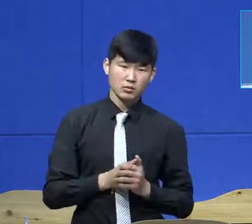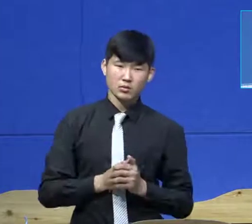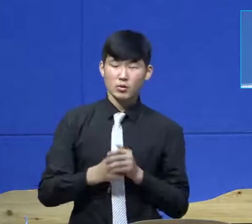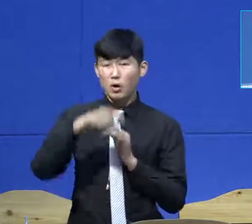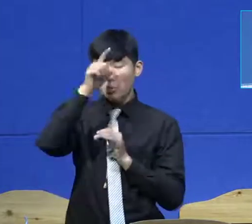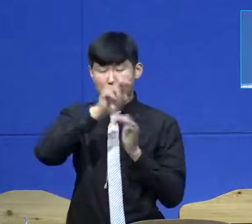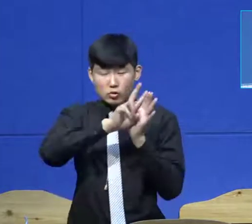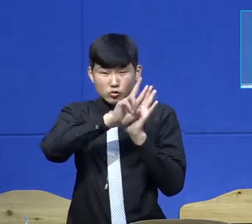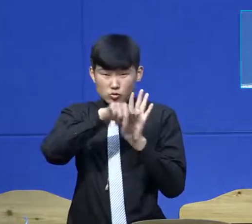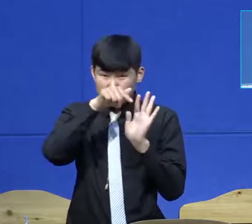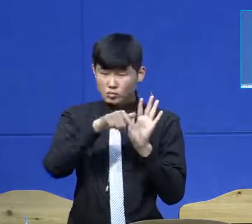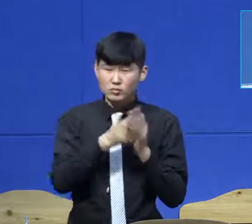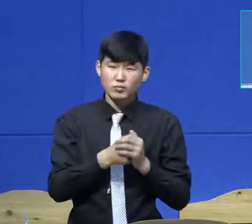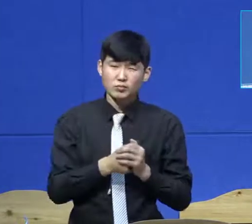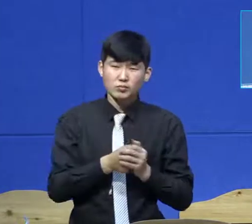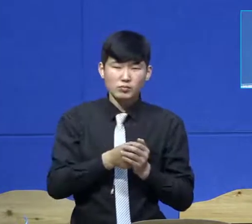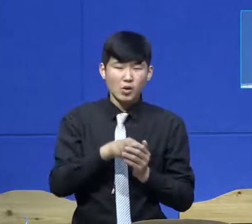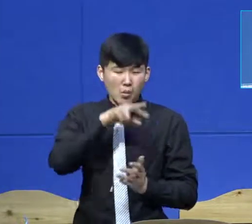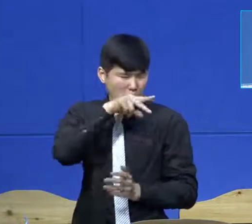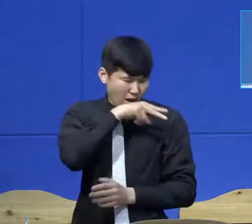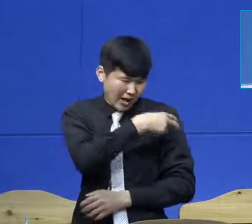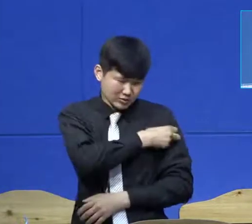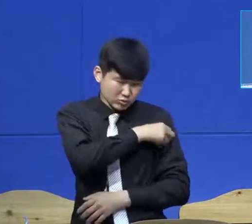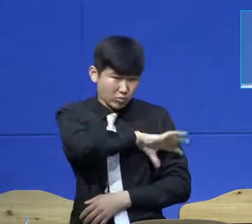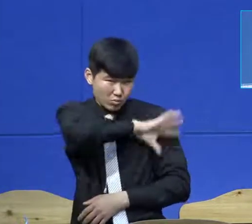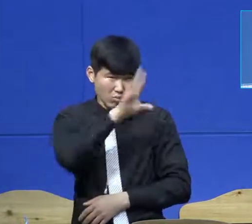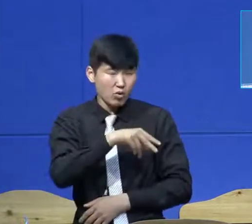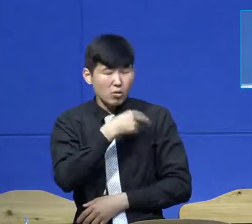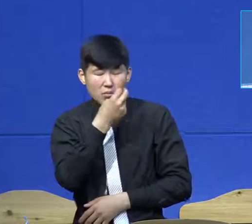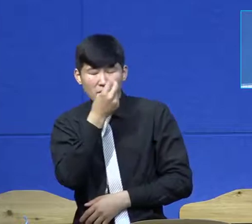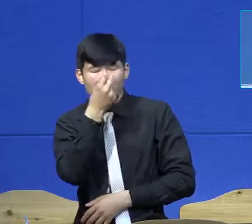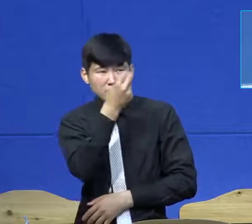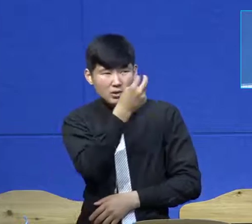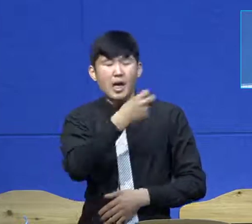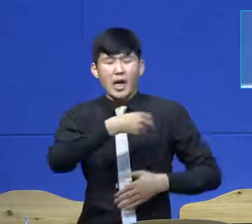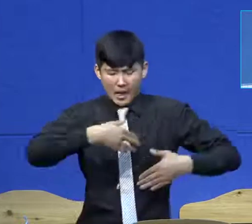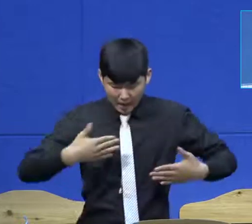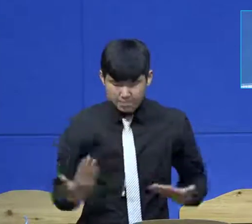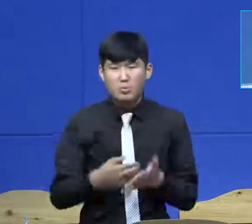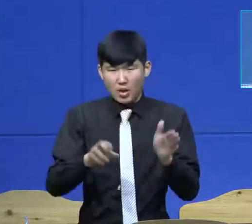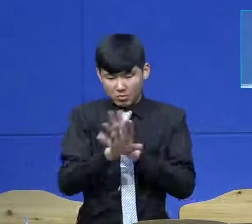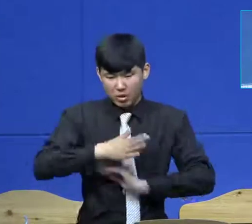Бурханы үгэнд могоо хазуулсан хүн болгон хүрл могоо харуул амьдрнаа гэж хэлсэн.